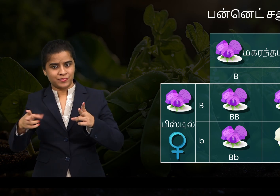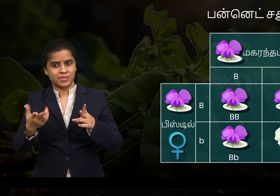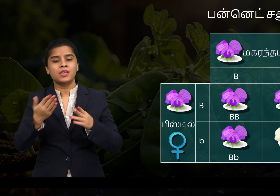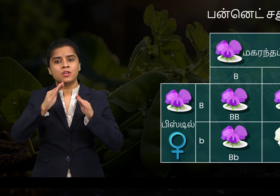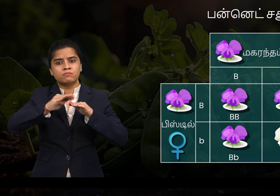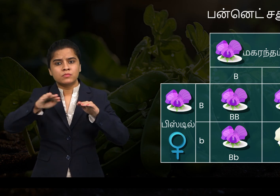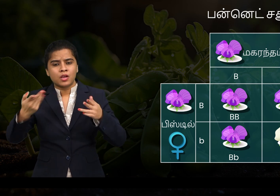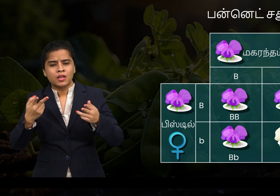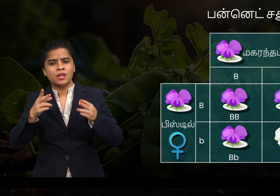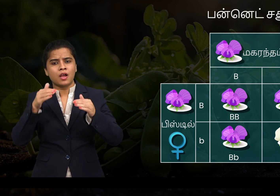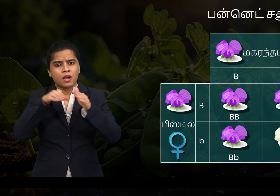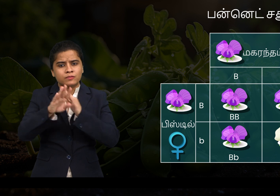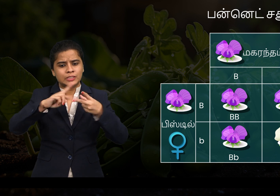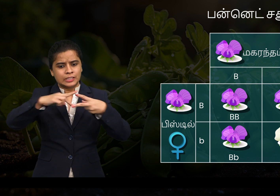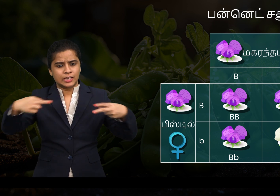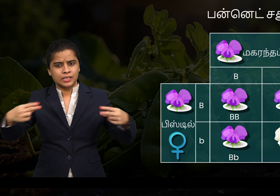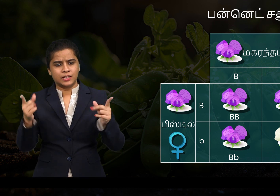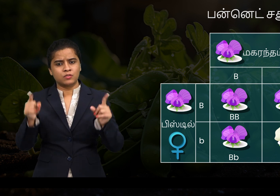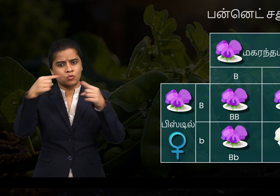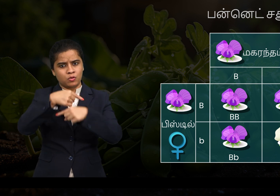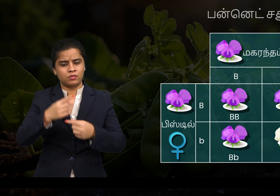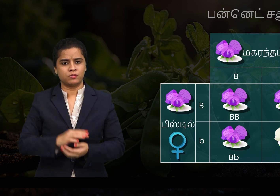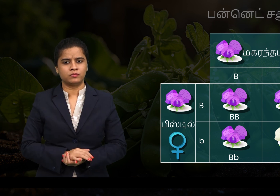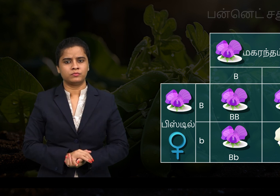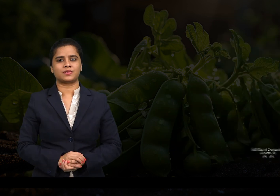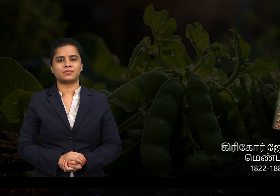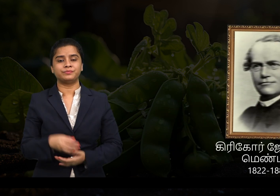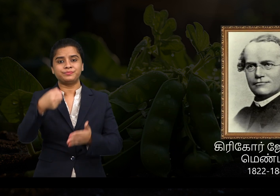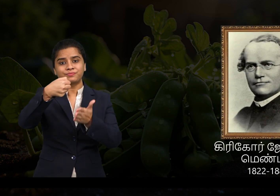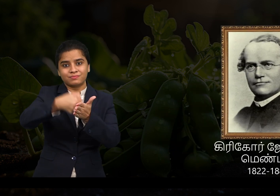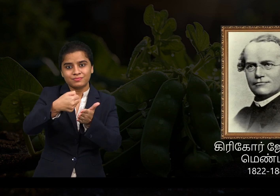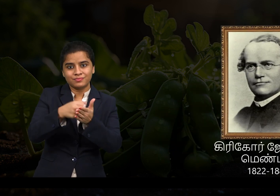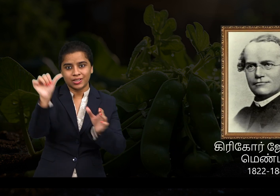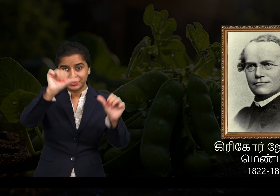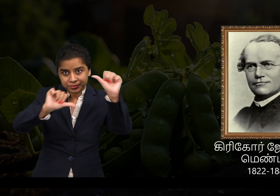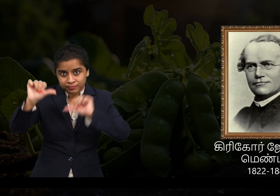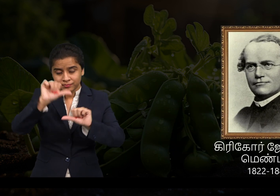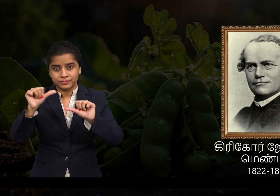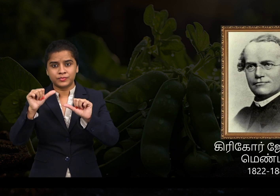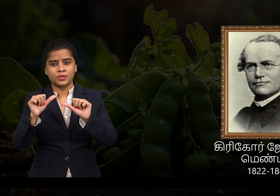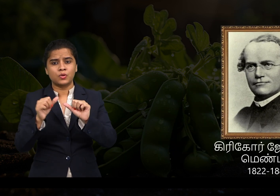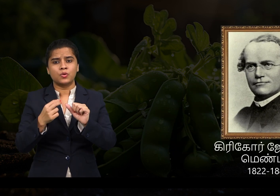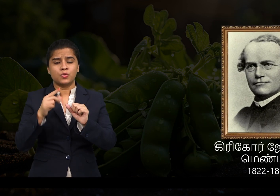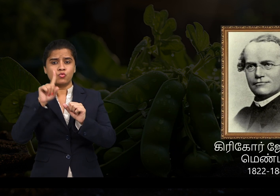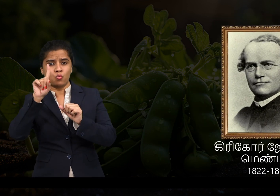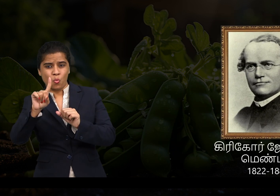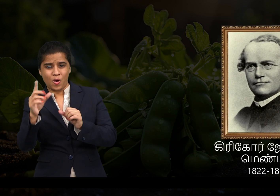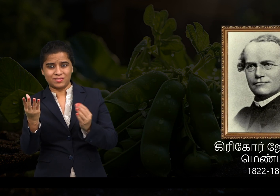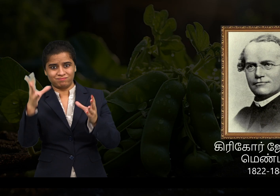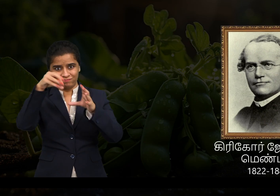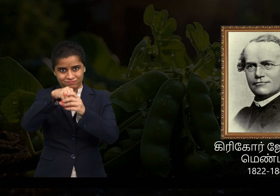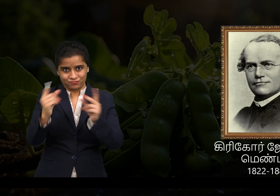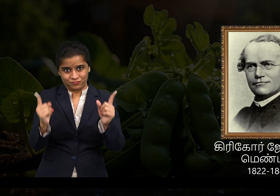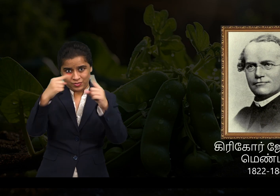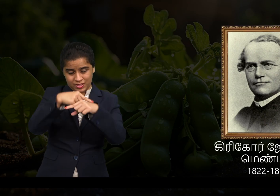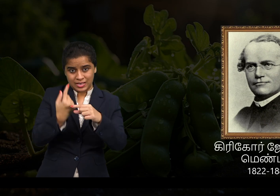நிகழ்தகவை கணக்கிடுவதற்கான ஒரு வரைகலை பிரதிநிதித்துவம் ஆகும். ஒற்றை கலப்பு மற்றும் இரட்டை பண்பு கலப்பு